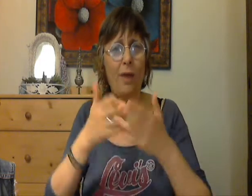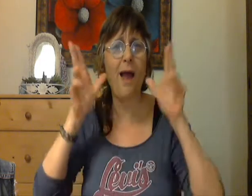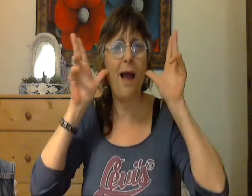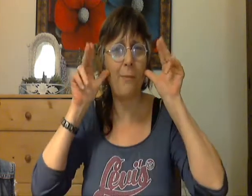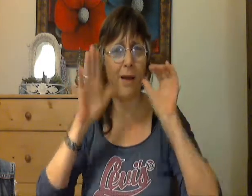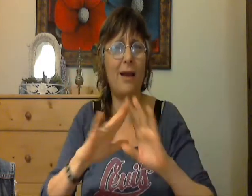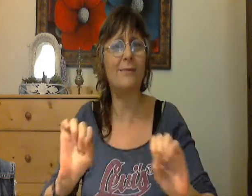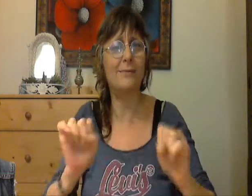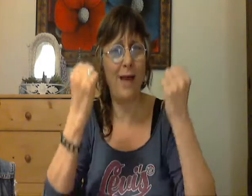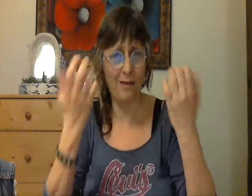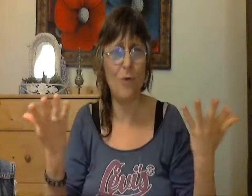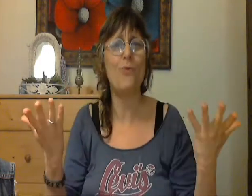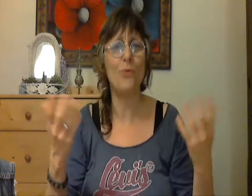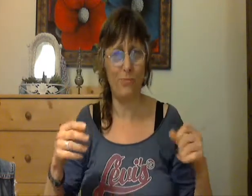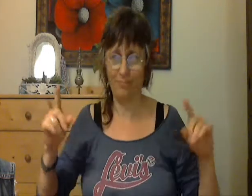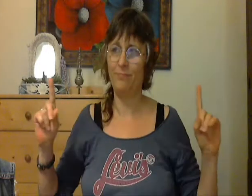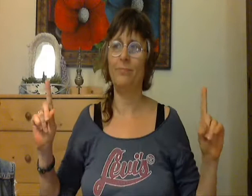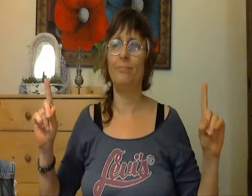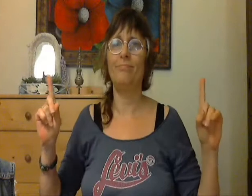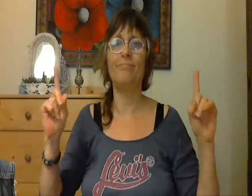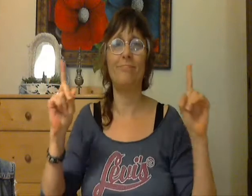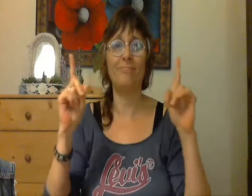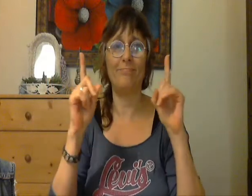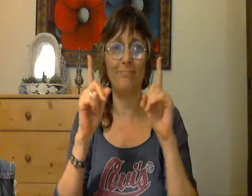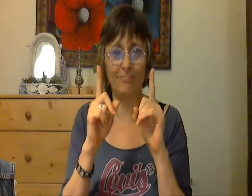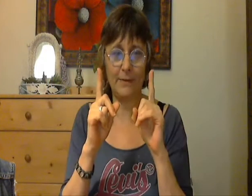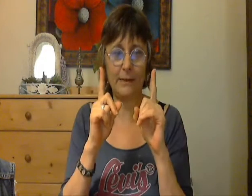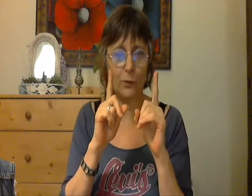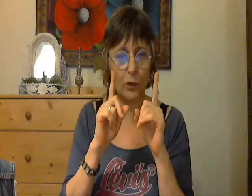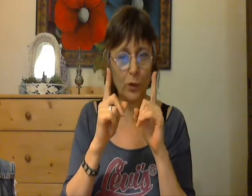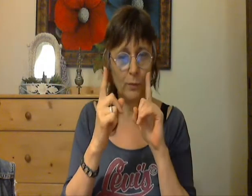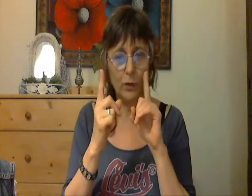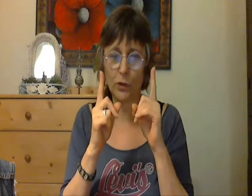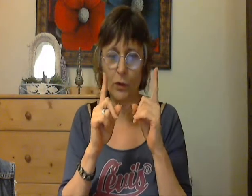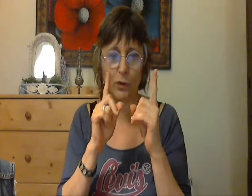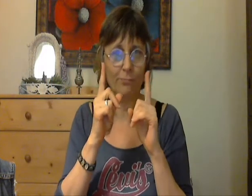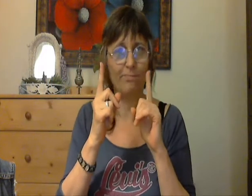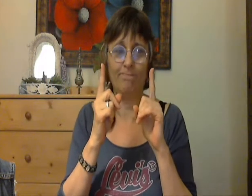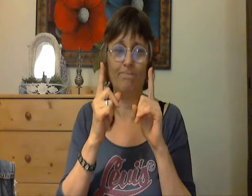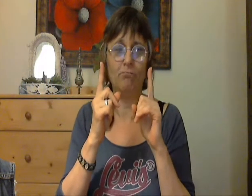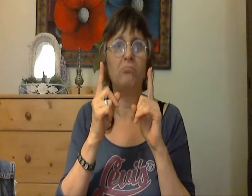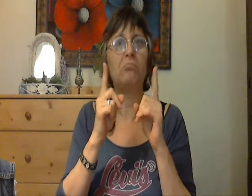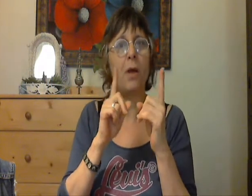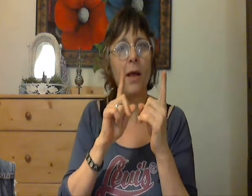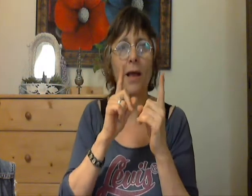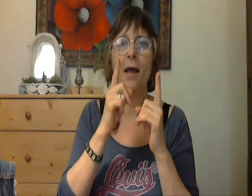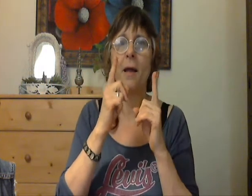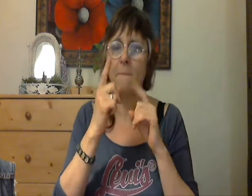de, por ejemplo, también, lo que es el Mister, también, algo fundamental, que a Vidal también se vaya incorporando al